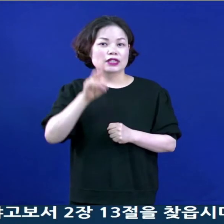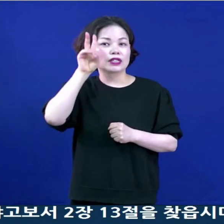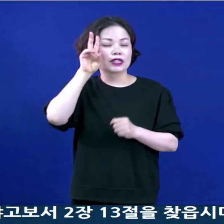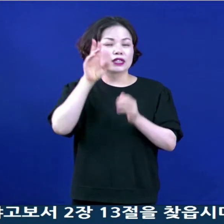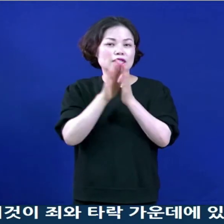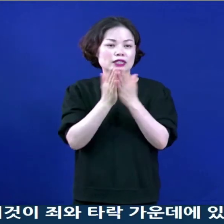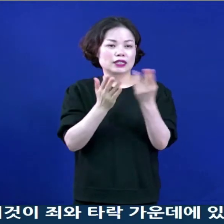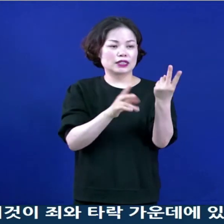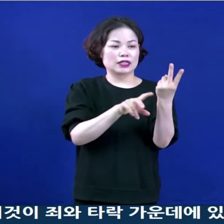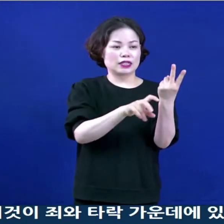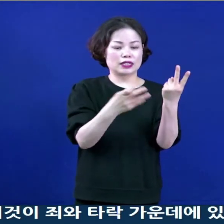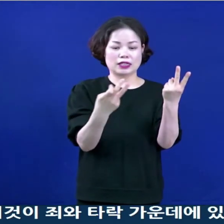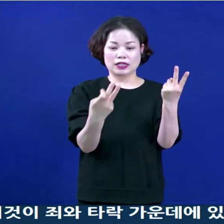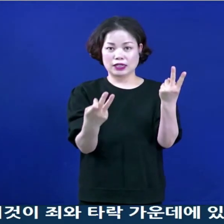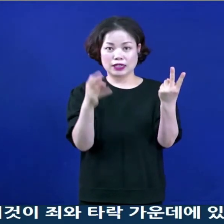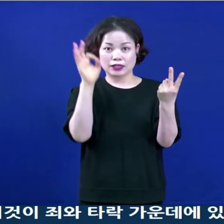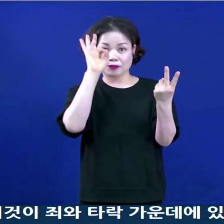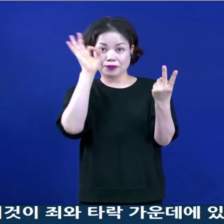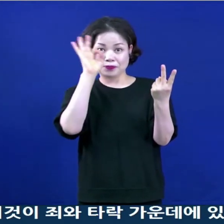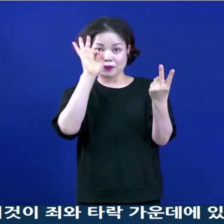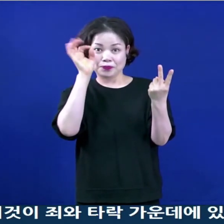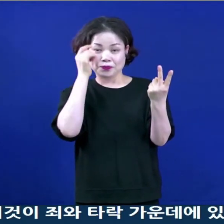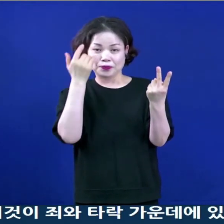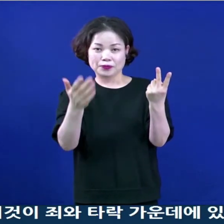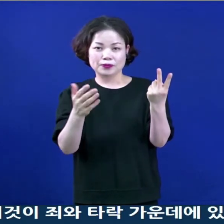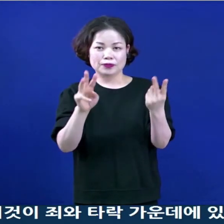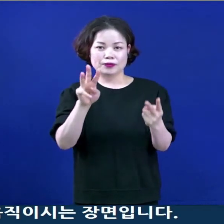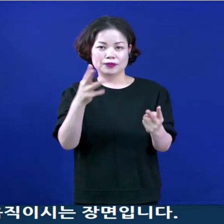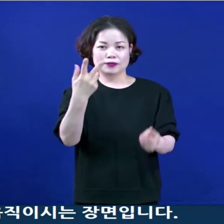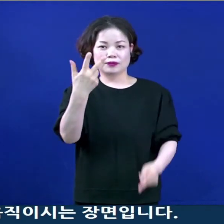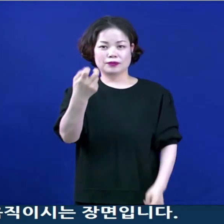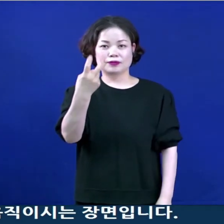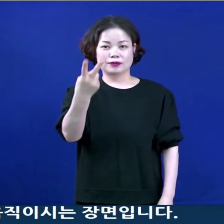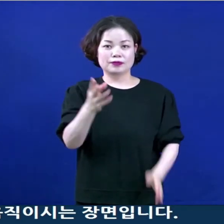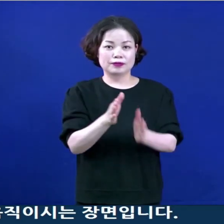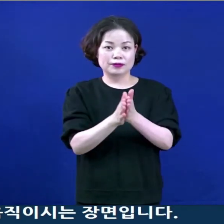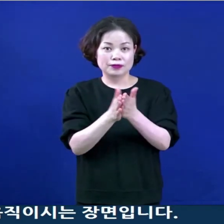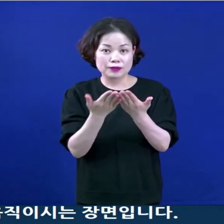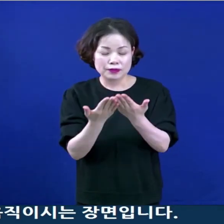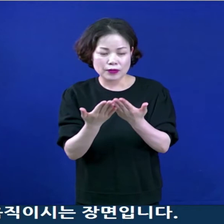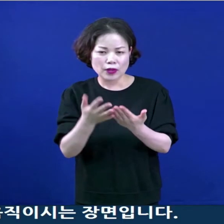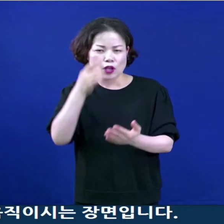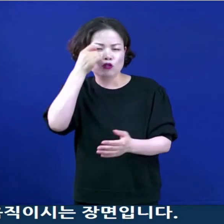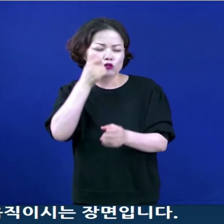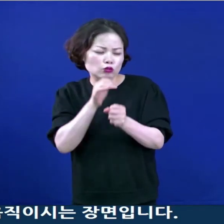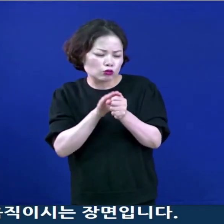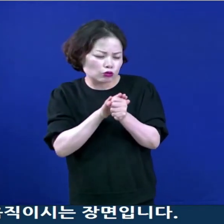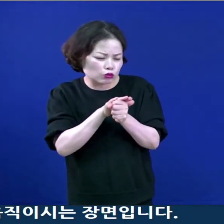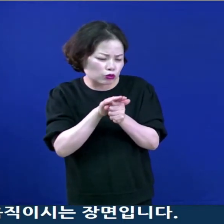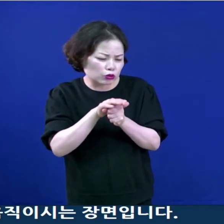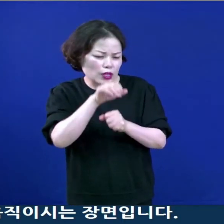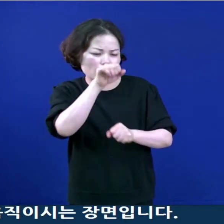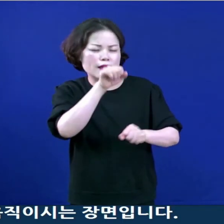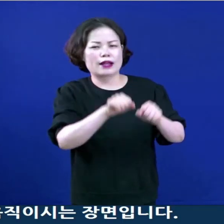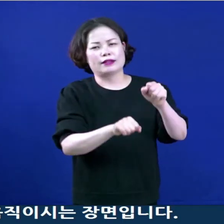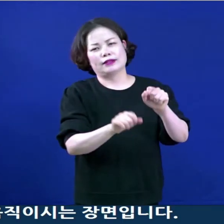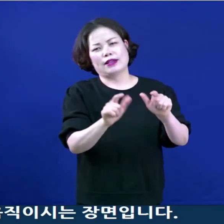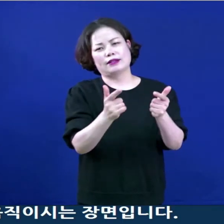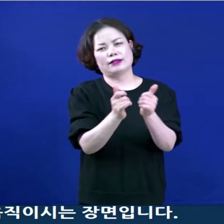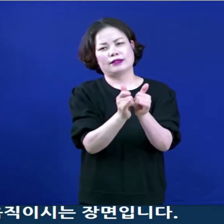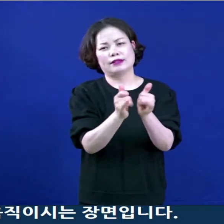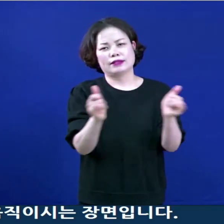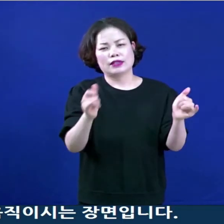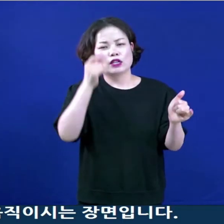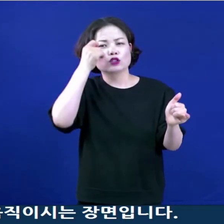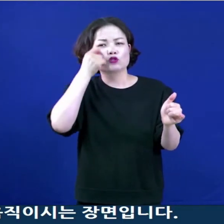야고보서 2장 13절 찾으셨죠? 372쪽 읽습니다. 긍휼을 행하지 아니하는